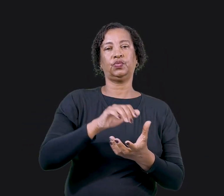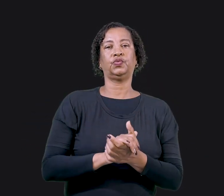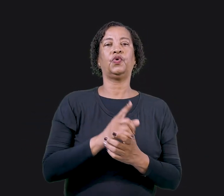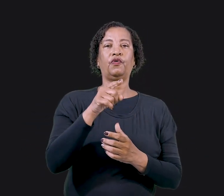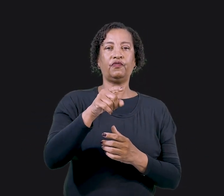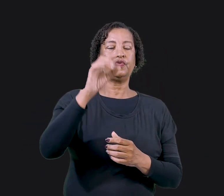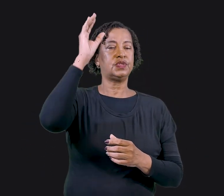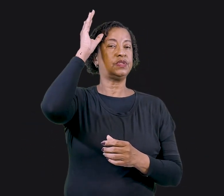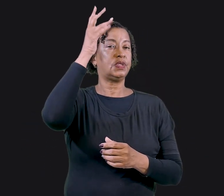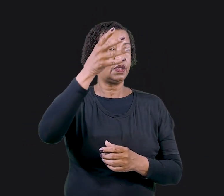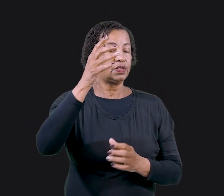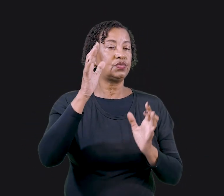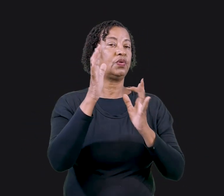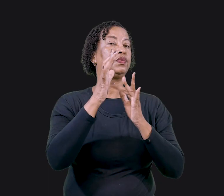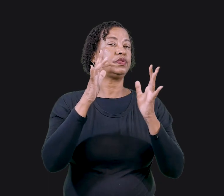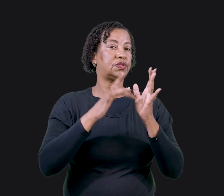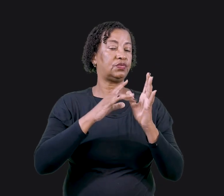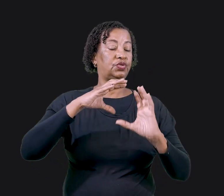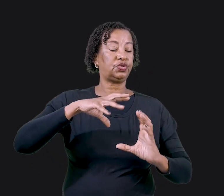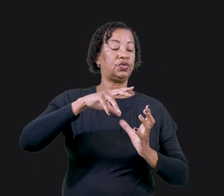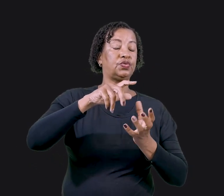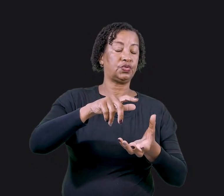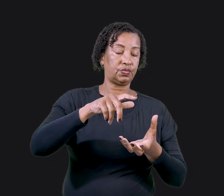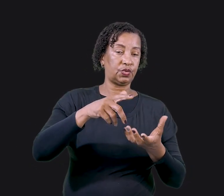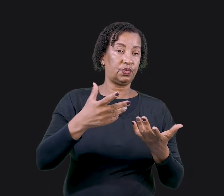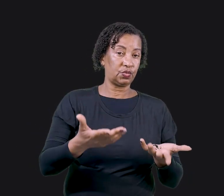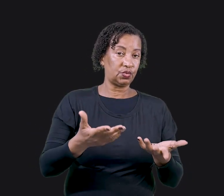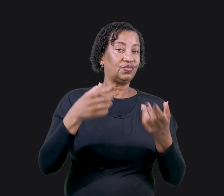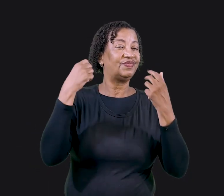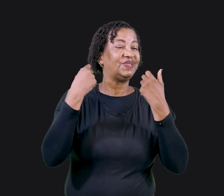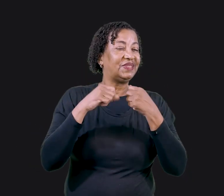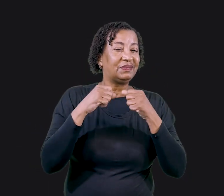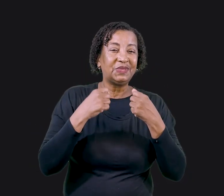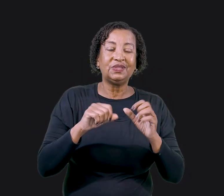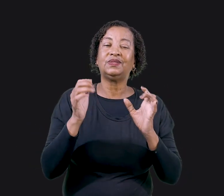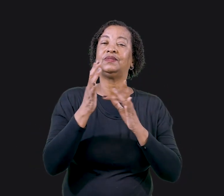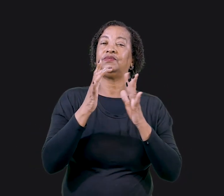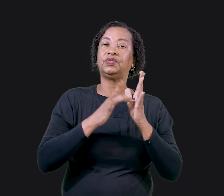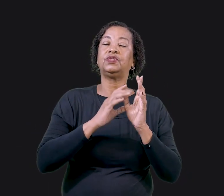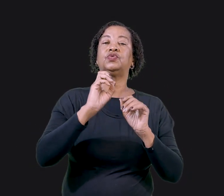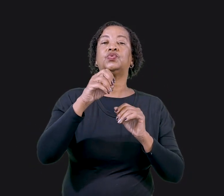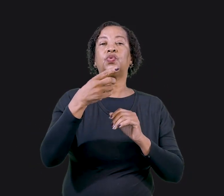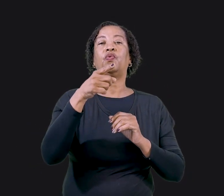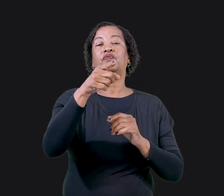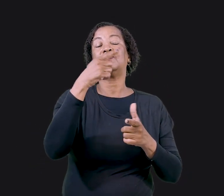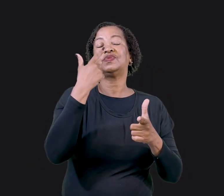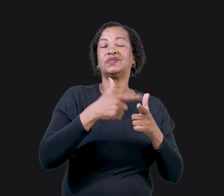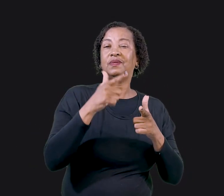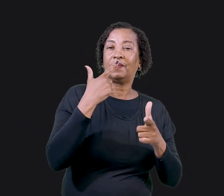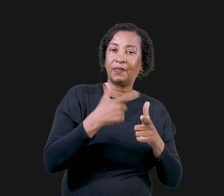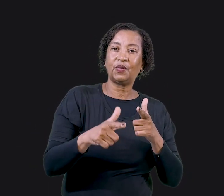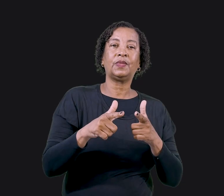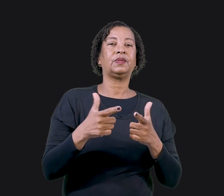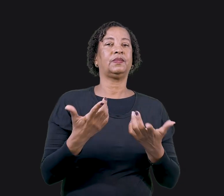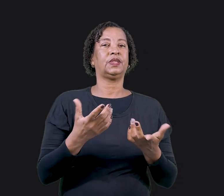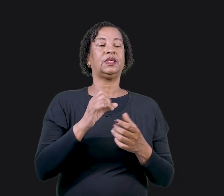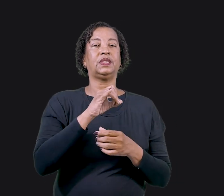E você, hein? Você é parte da solução de Jesus para esse mundo que está espiritualmente faminto? Ou você é parte